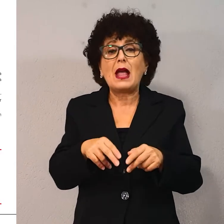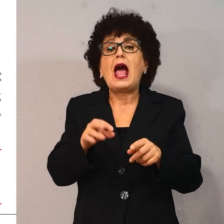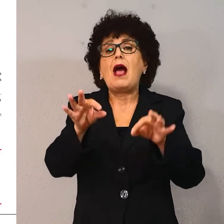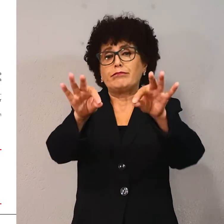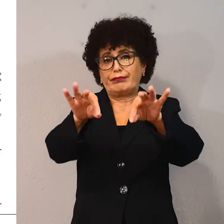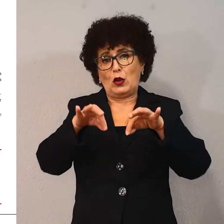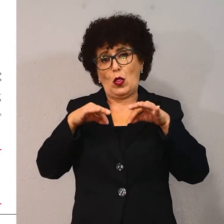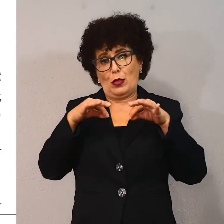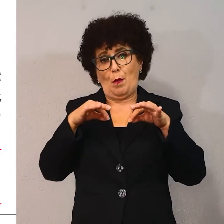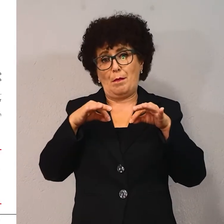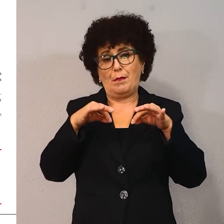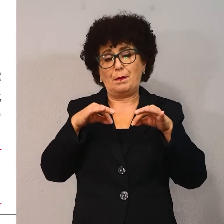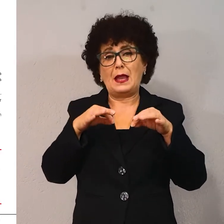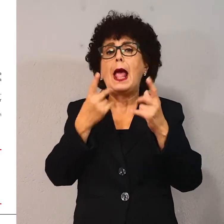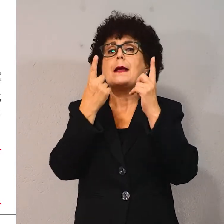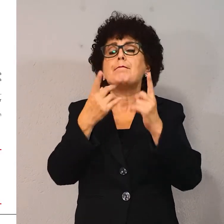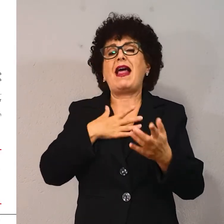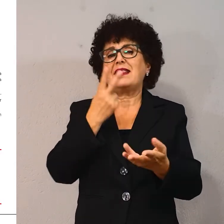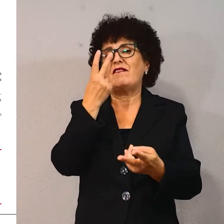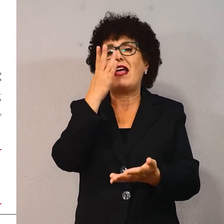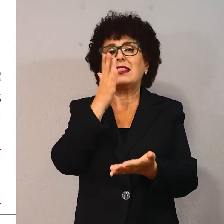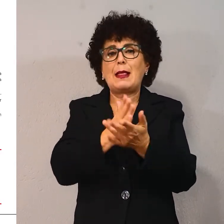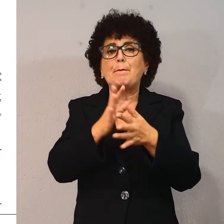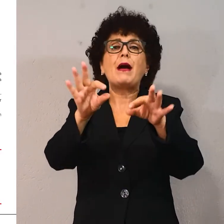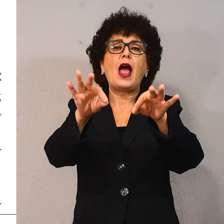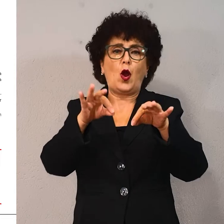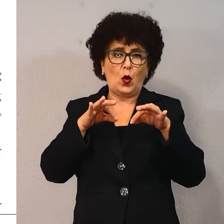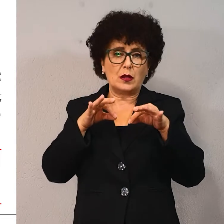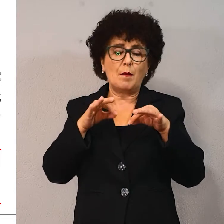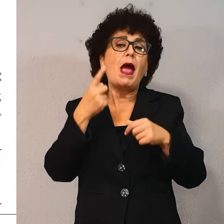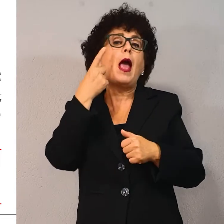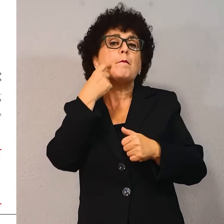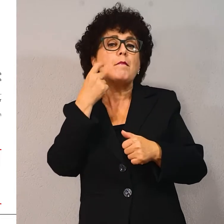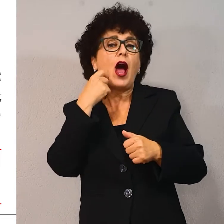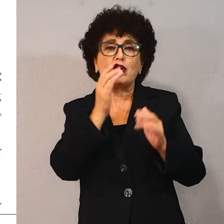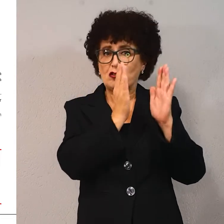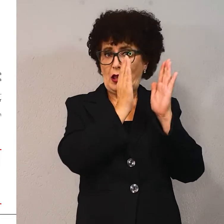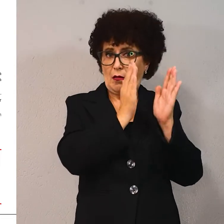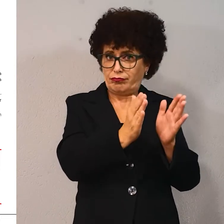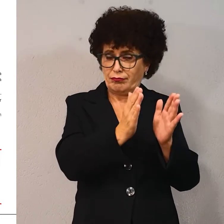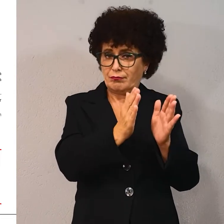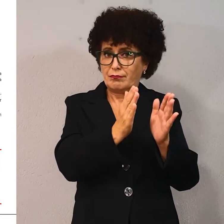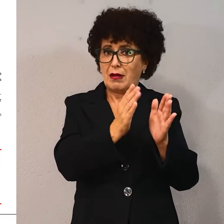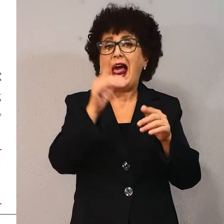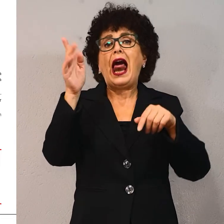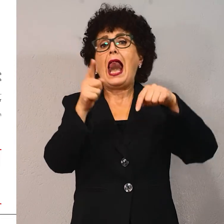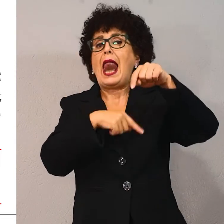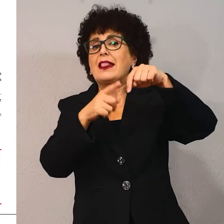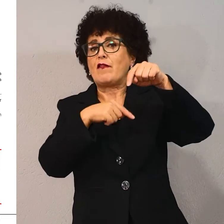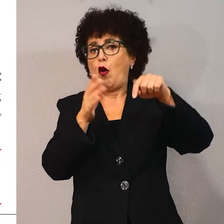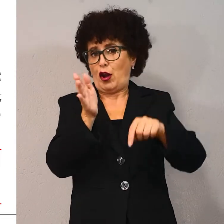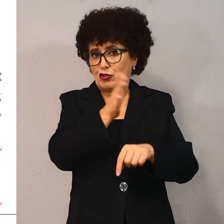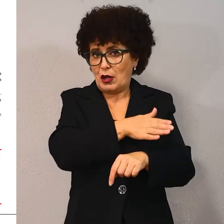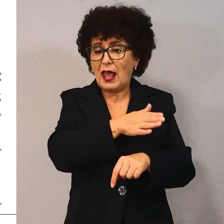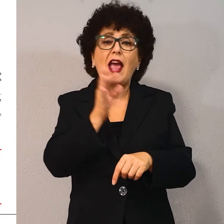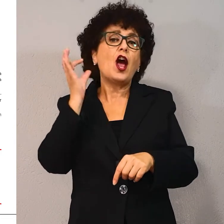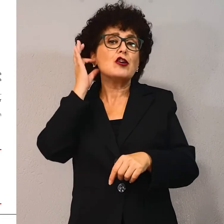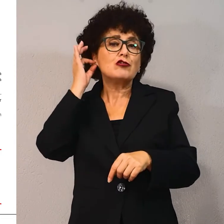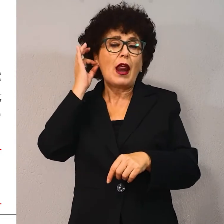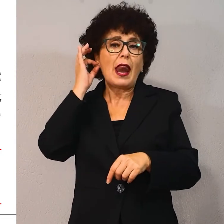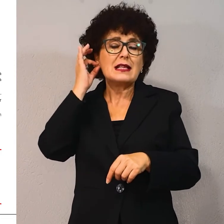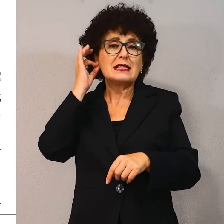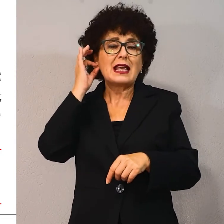Кондоми. Постојат два типа на кондоми. Машки, односно надворешни, и